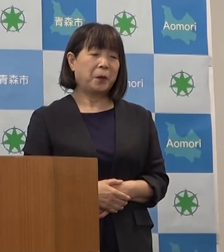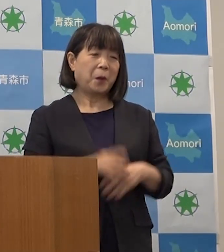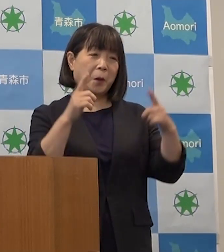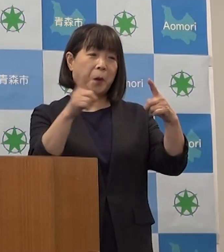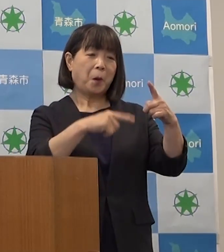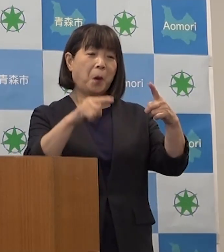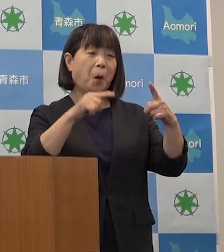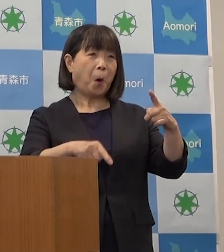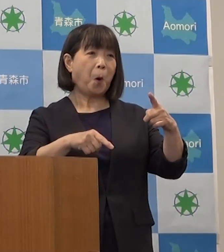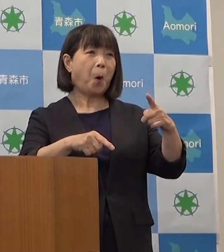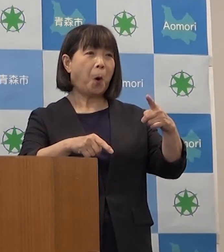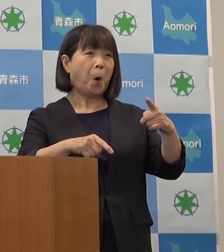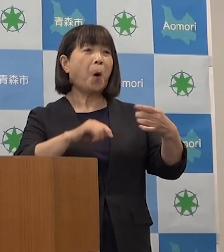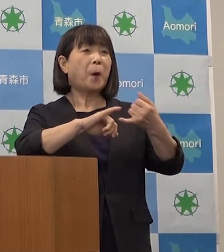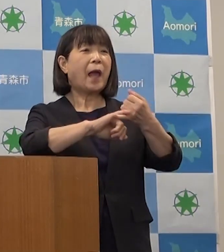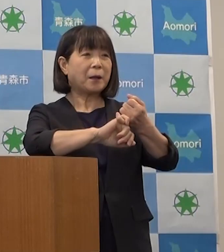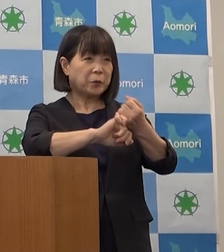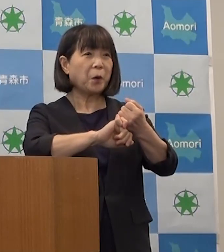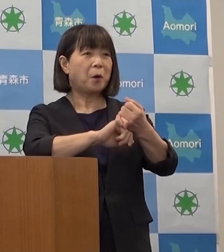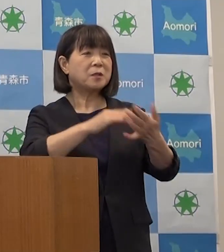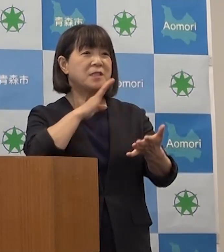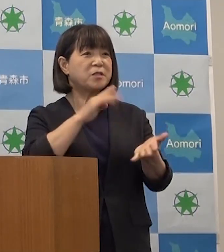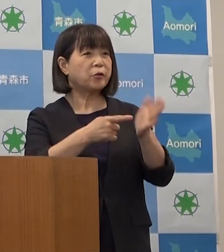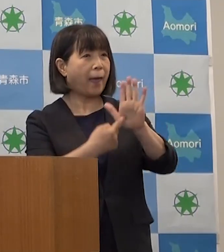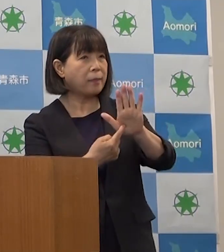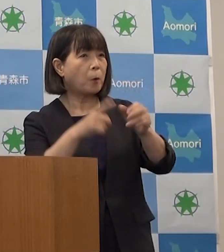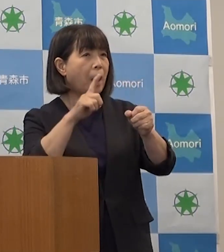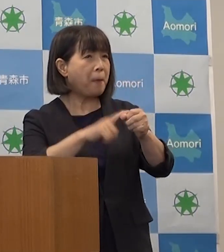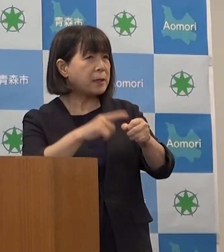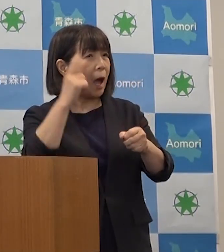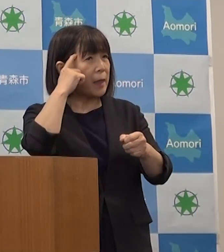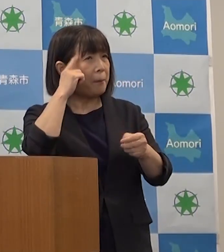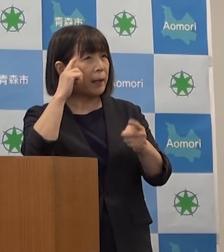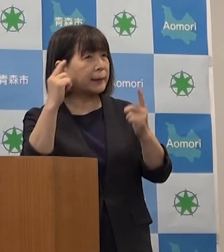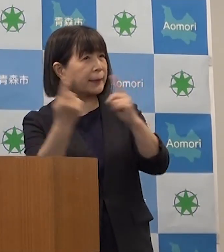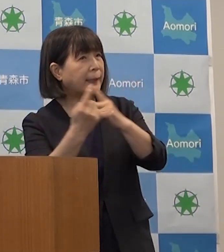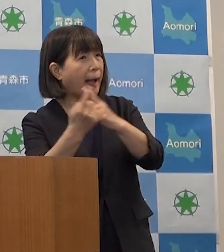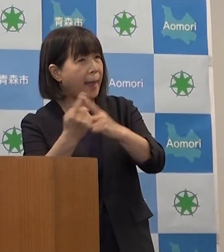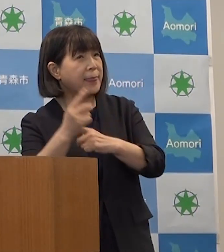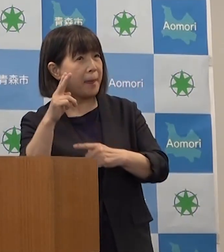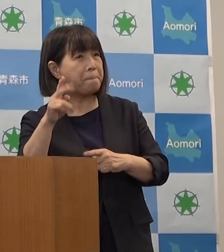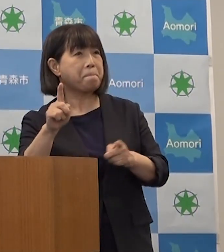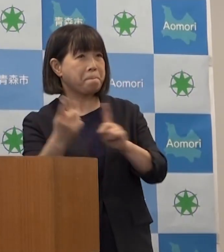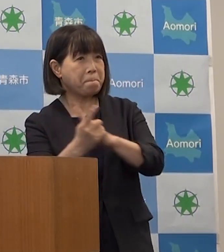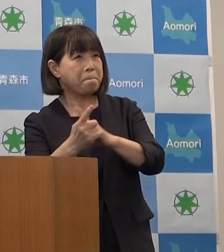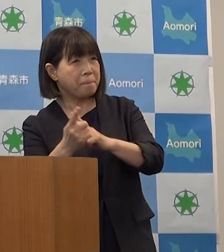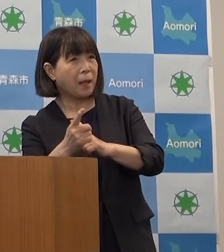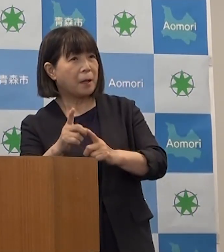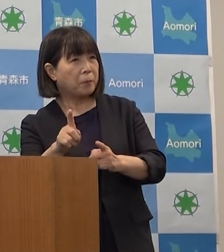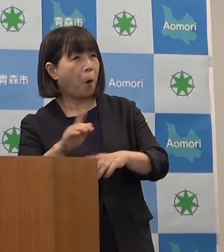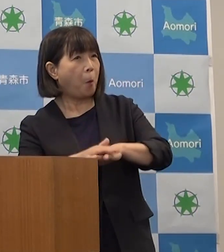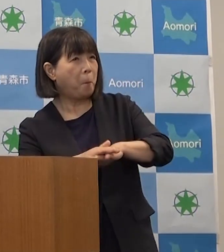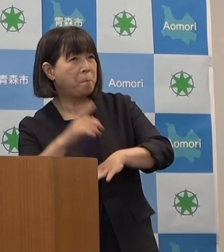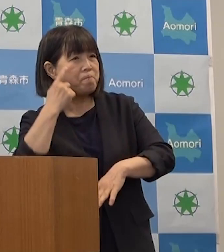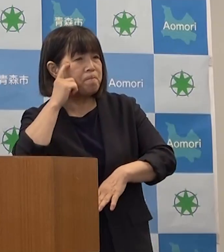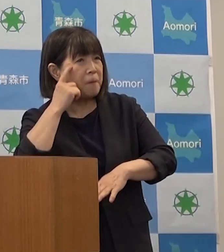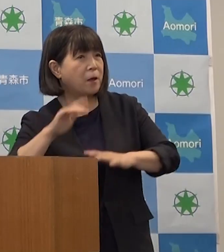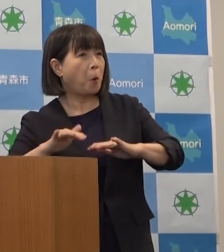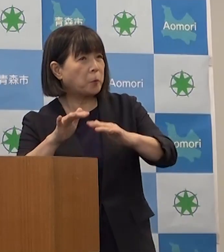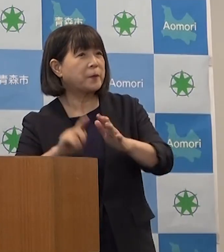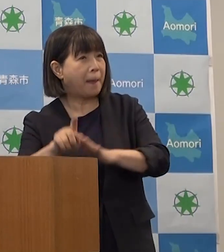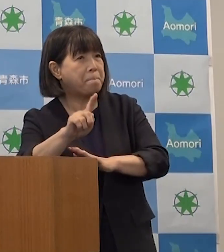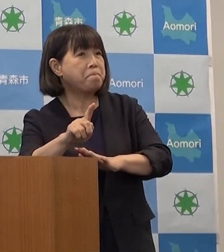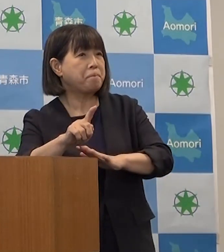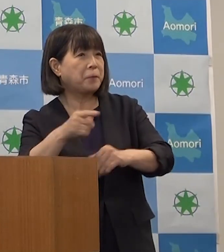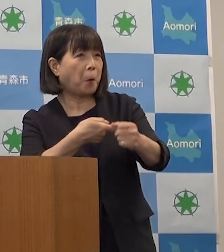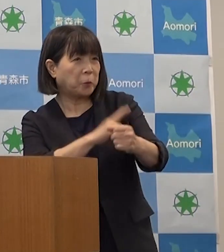約の実現に向けたことに少しこう頭を切り替えていかなくてはいけないですし、即戦力ということを訴えて